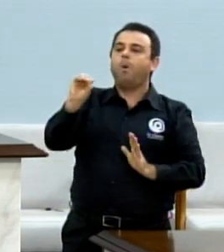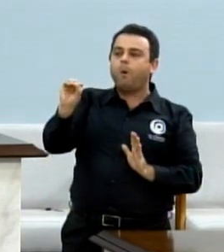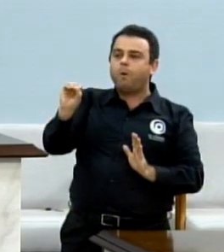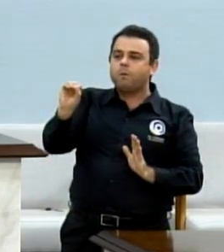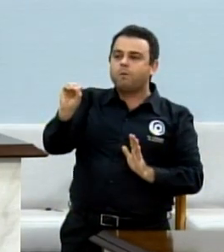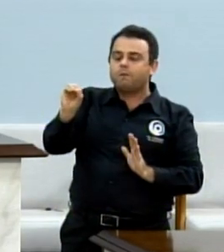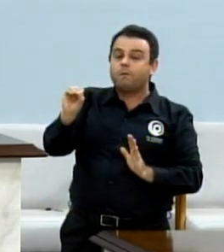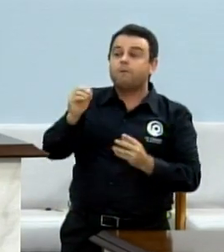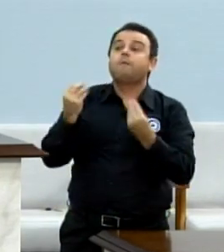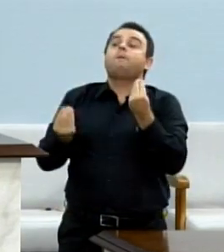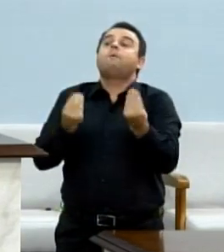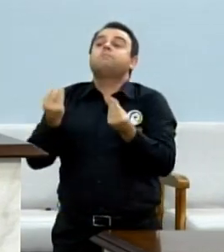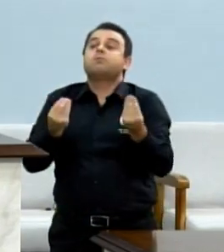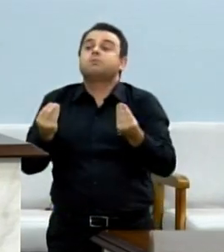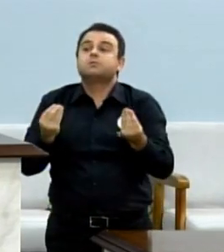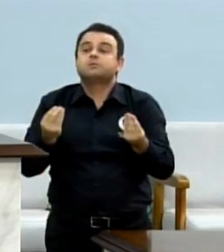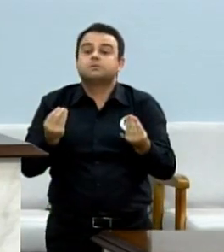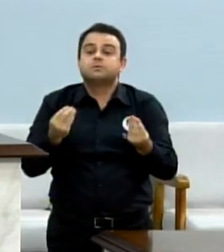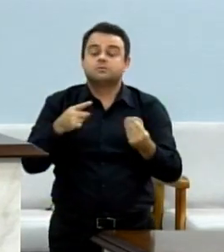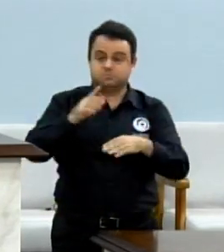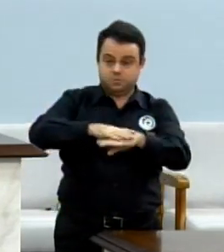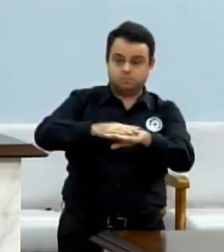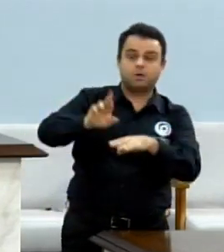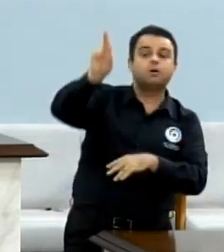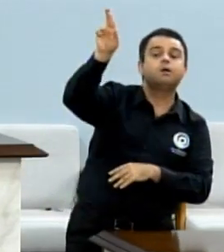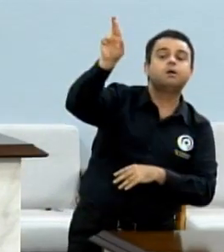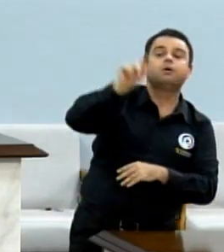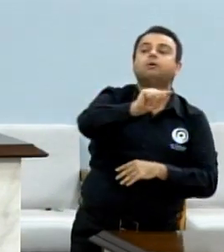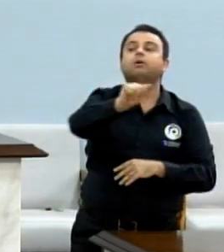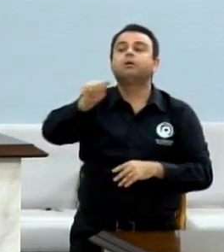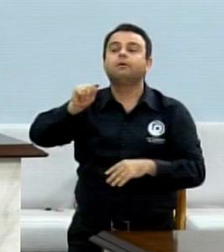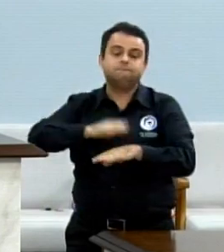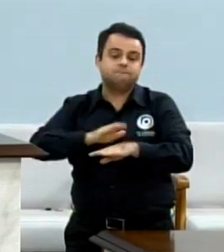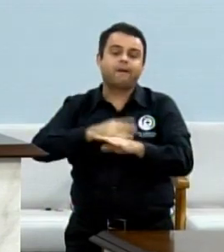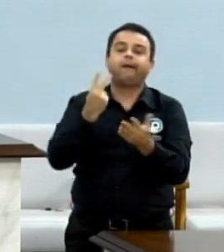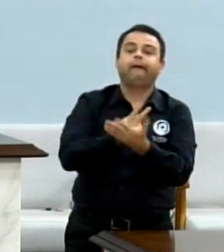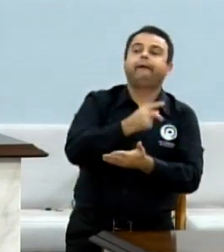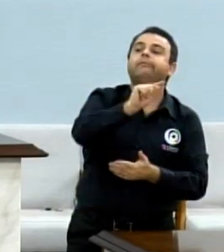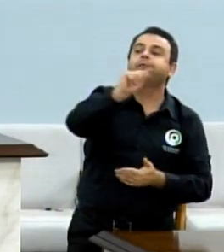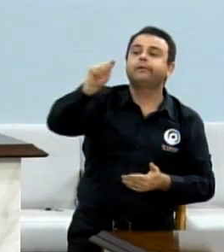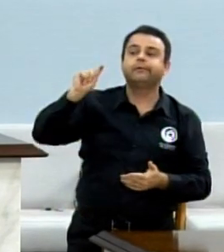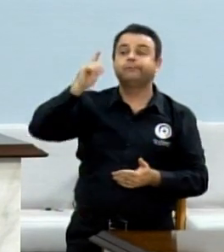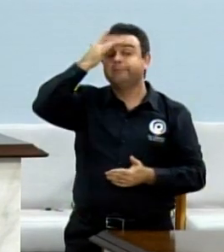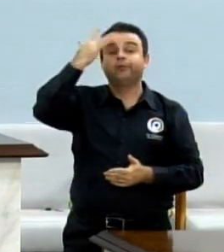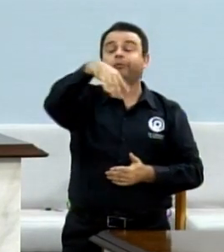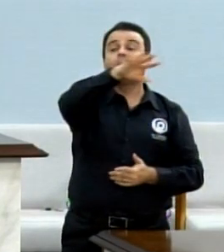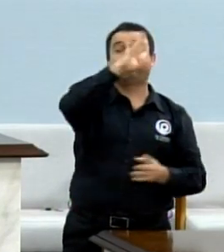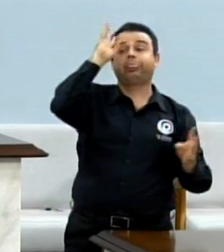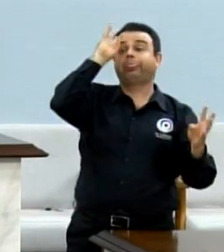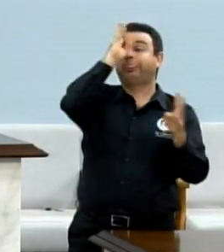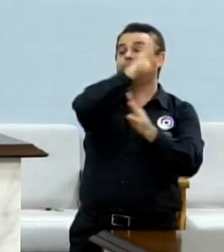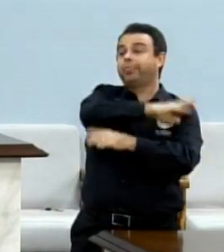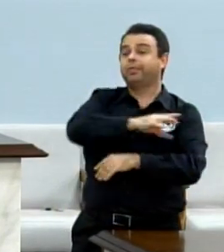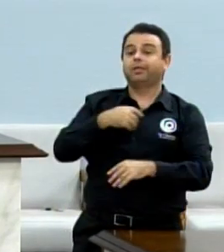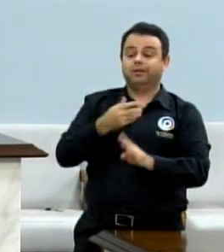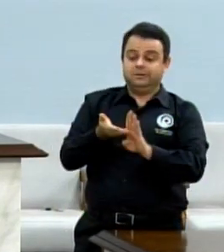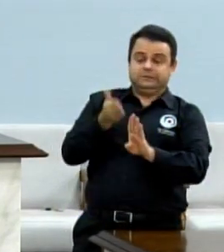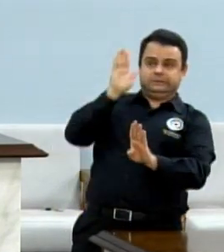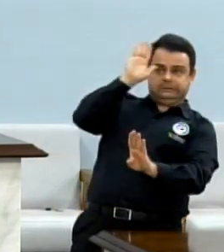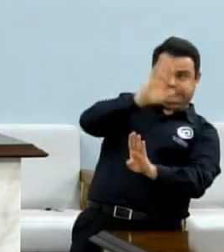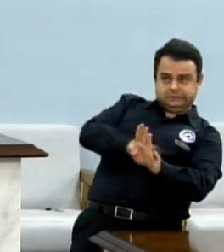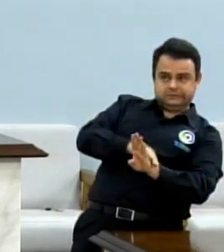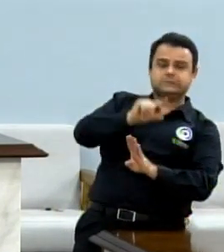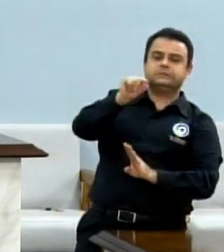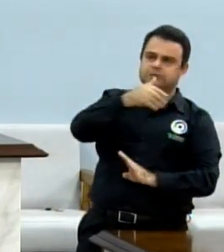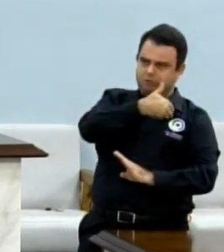credibilidade disso? Como é que você explica isso? Quem é o responsável disso? As pessoas elas esquecem que tem responsabilidade civil por detrás disso. A Autoridade